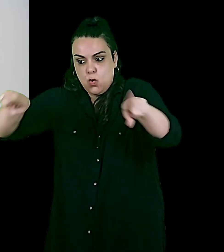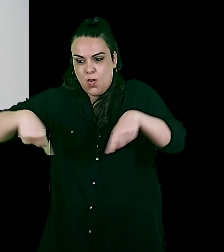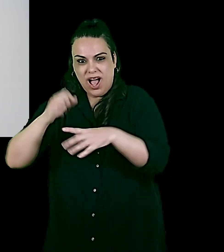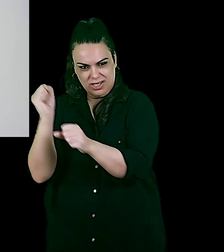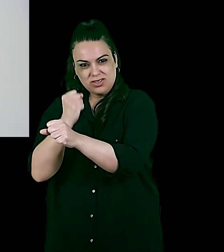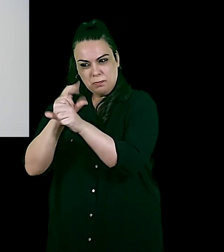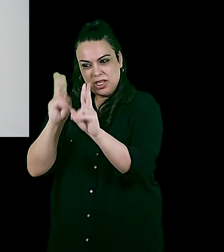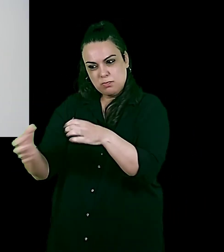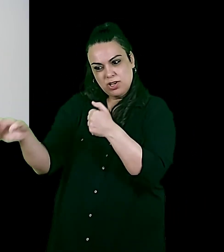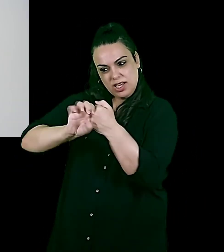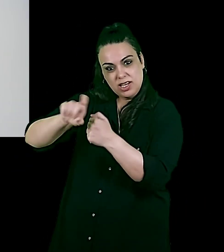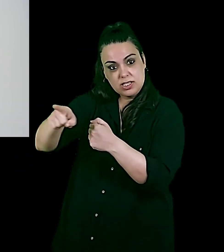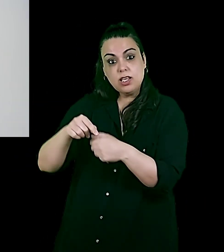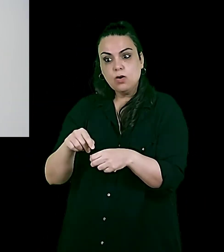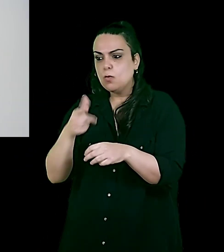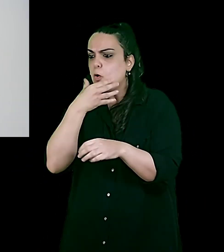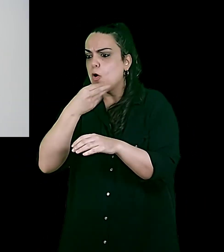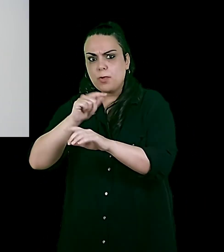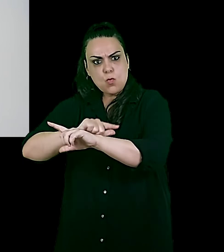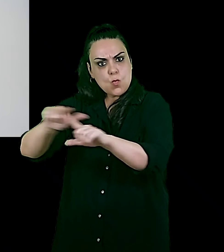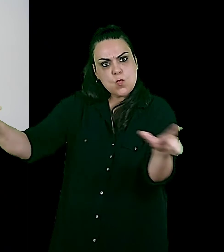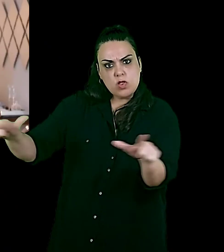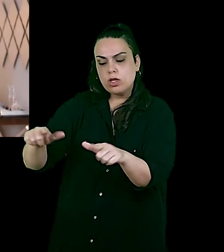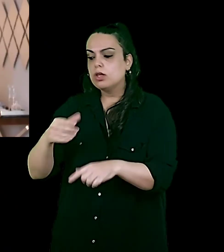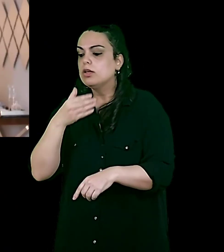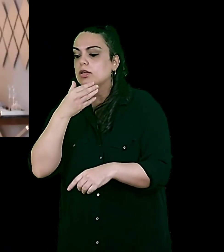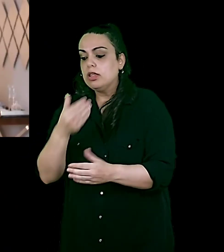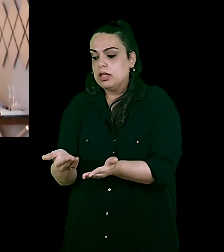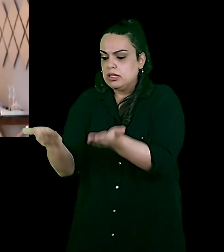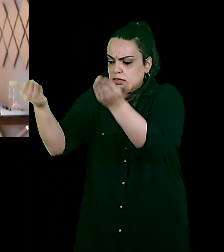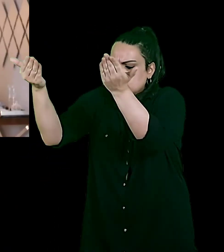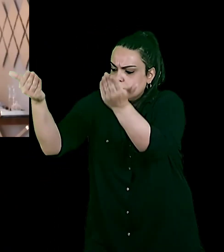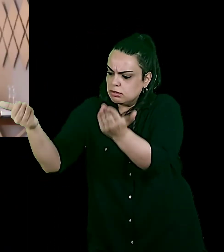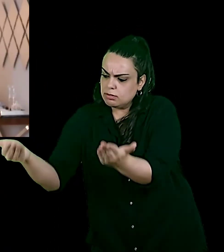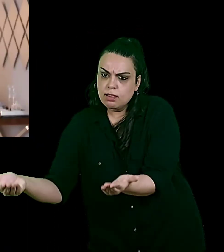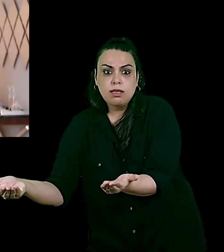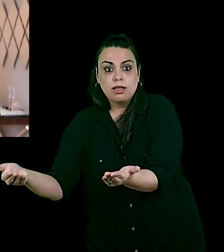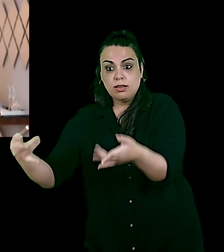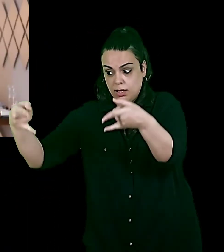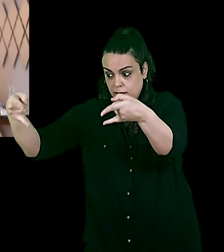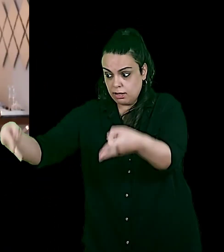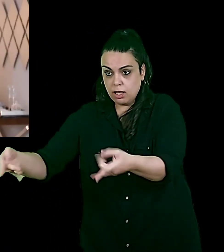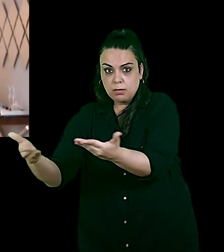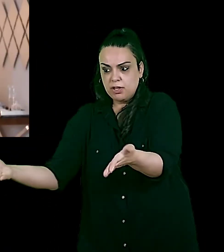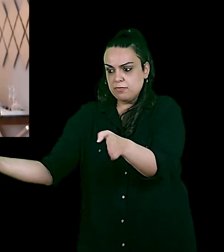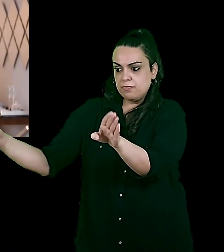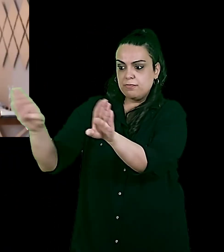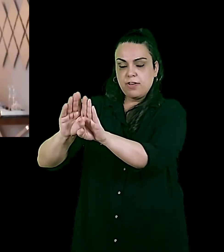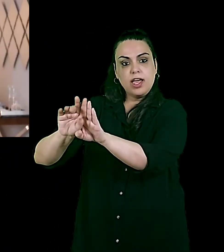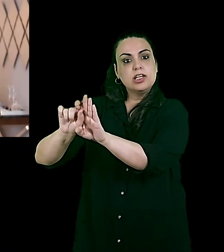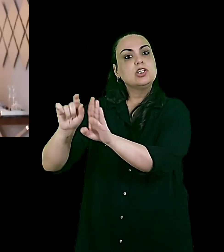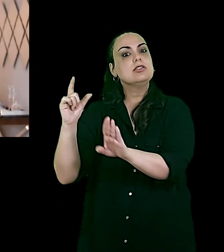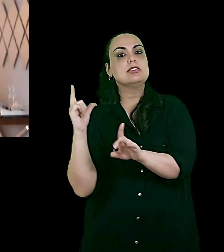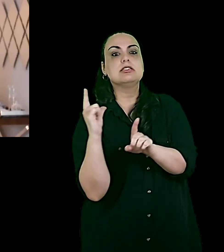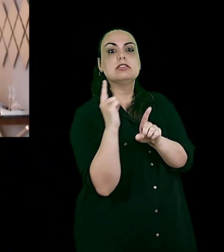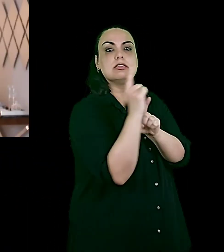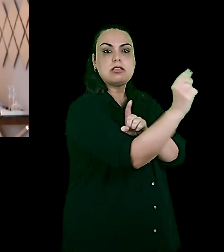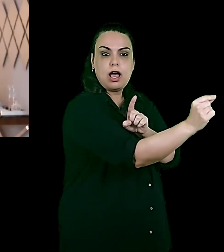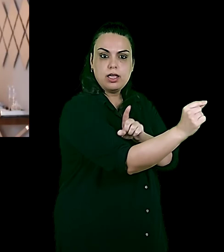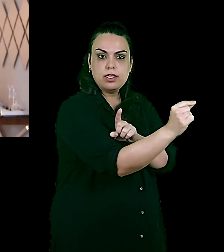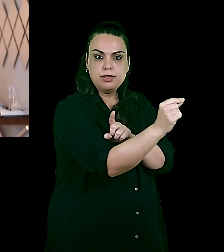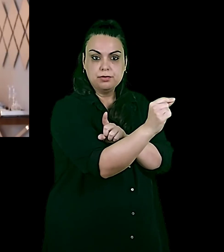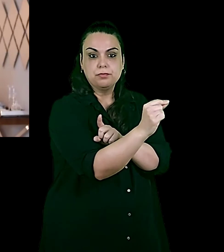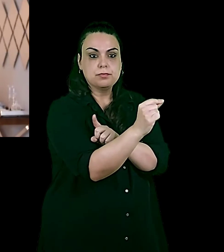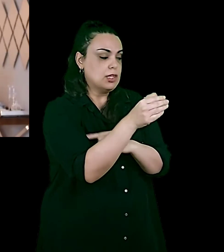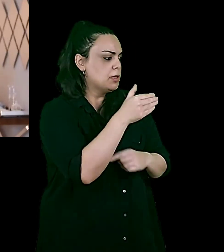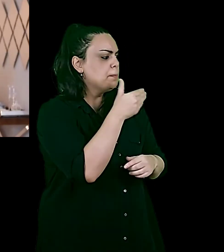Deus, abre a porta, no momento que ele não estava lá. Deita o menino sobre a cama do homem de Deus, fecha a porta e sai.